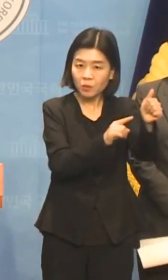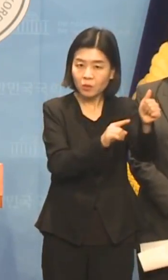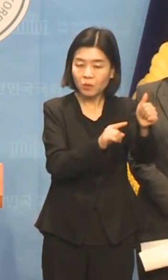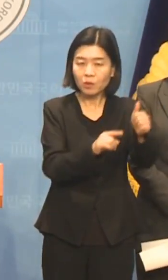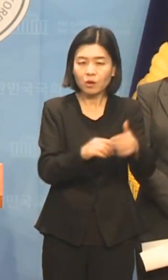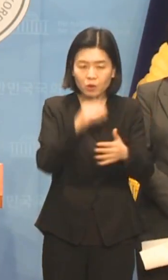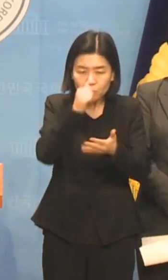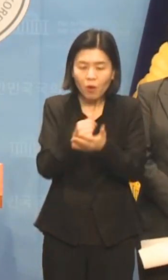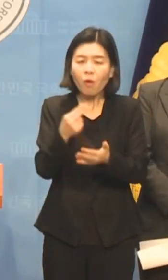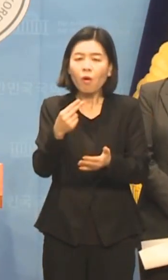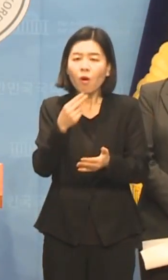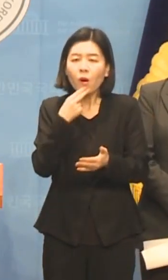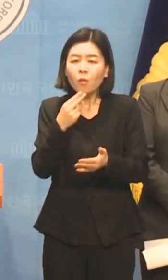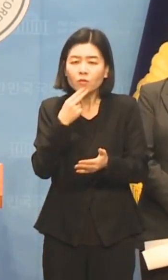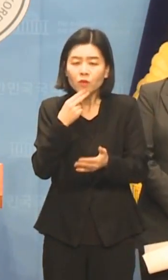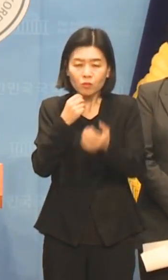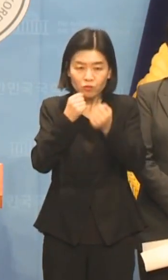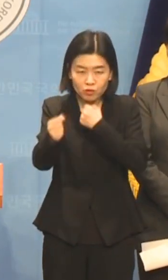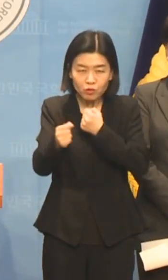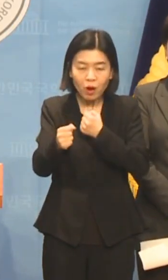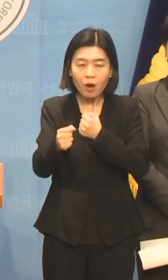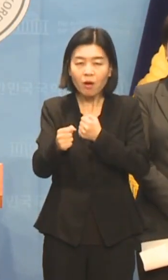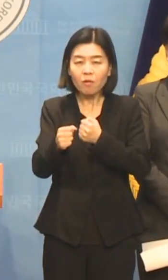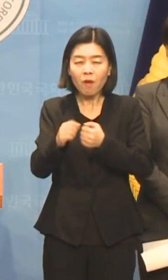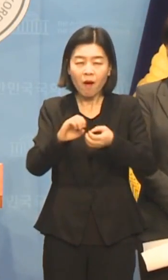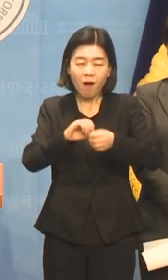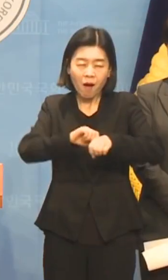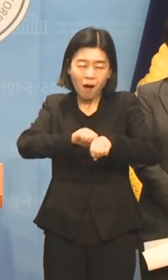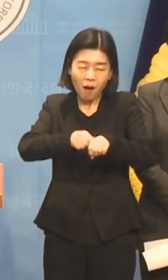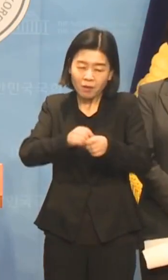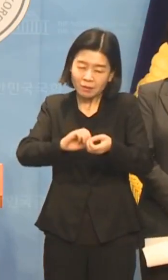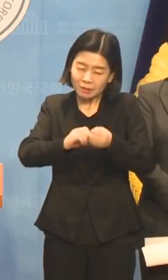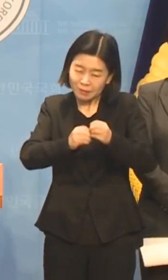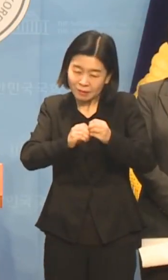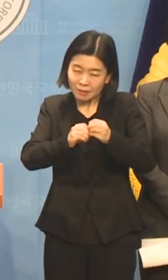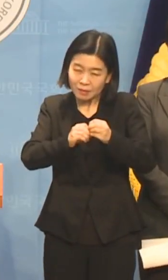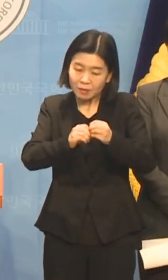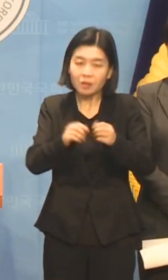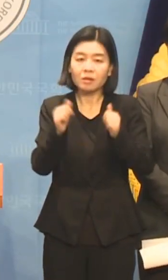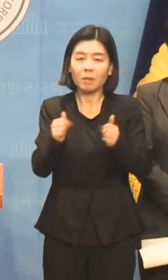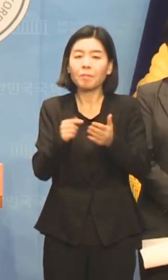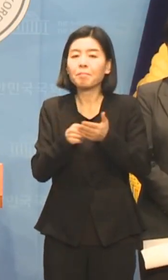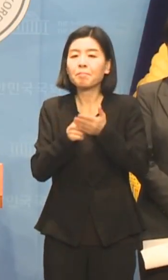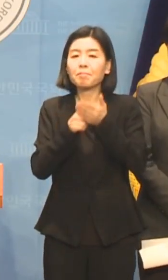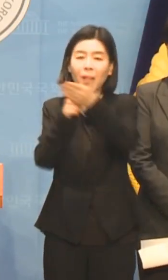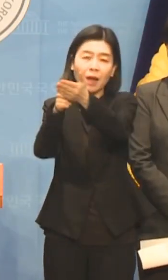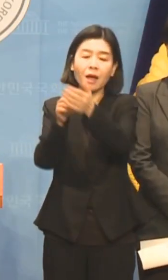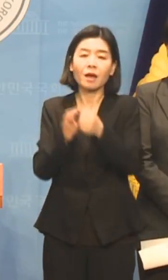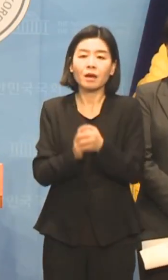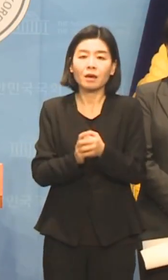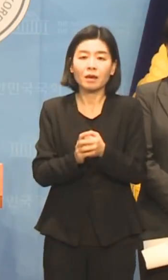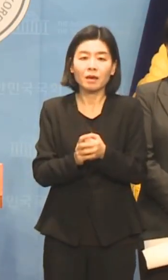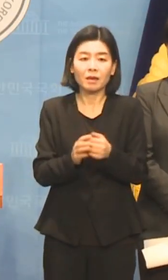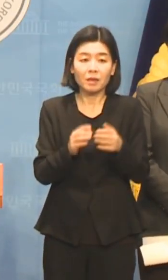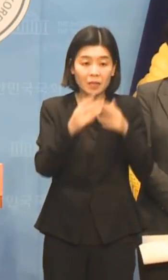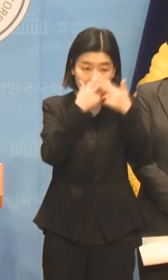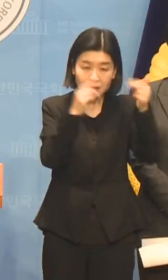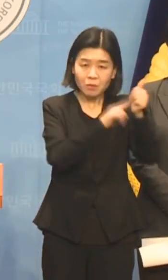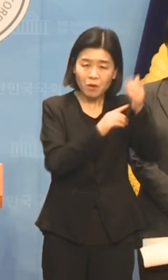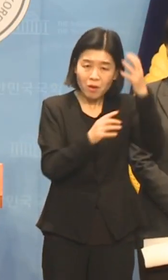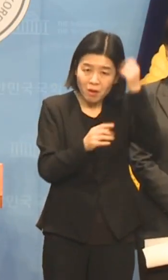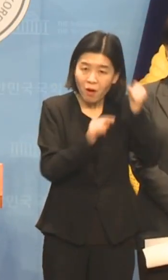죄를 만들어 억지 기소를 했습니다. 기억을 처벌하려는 시도는